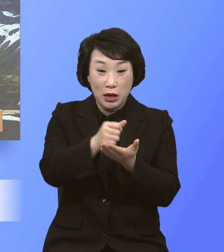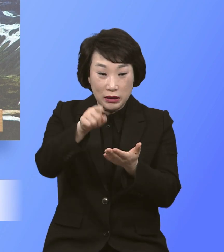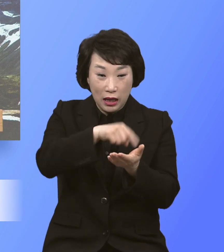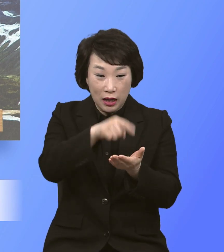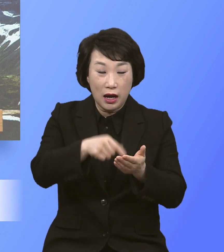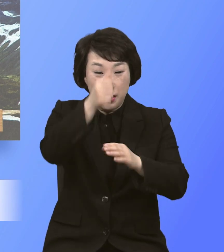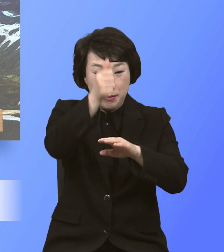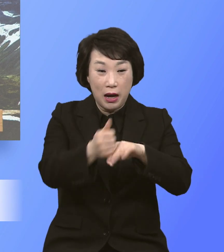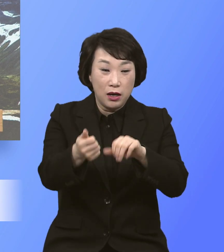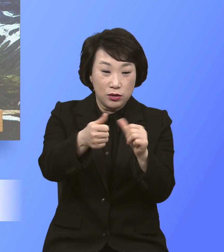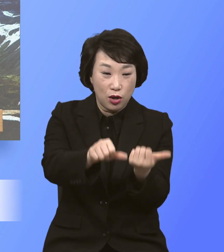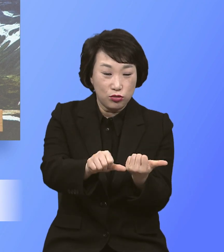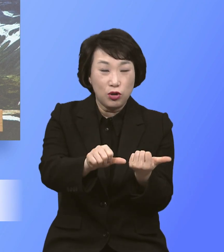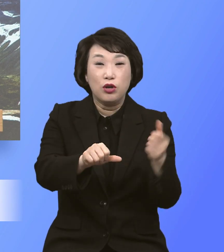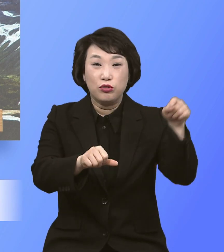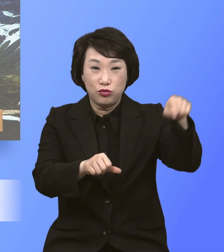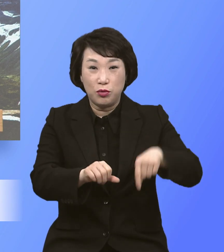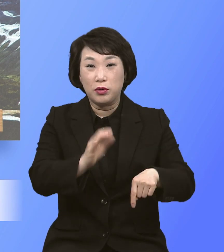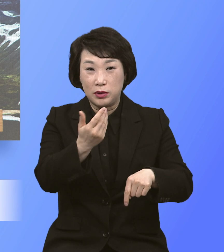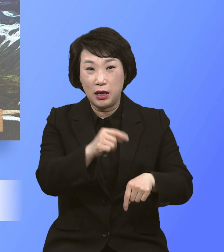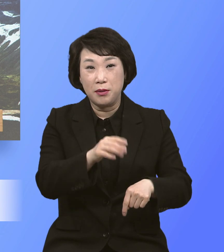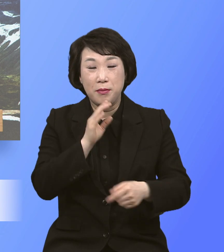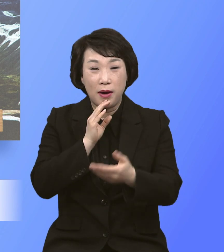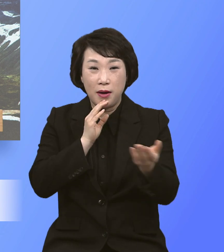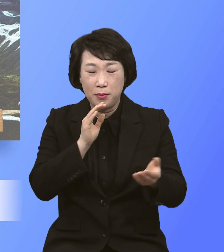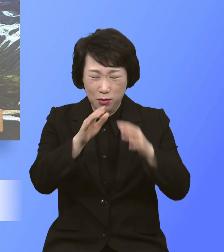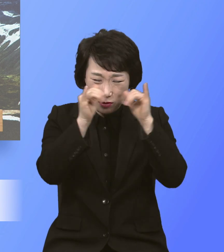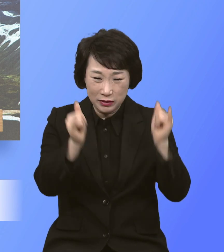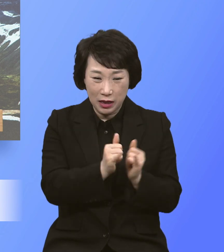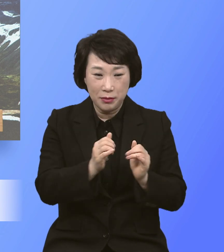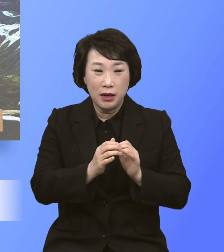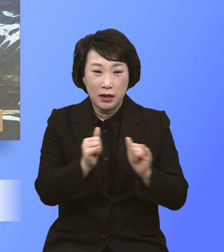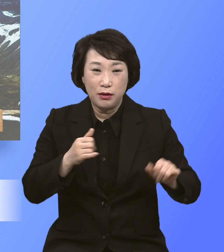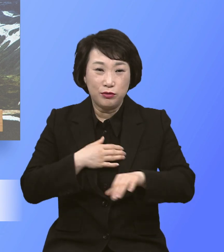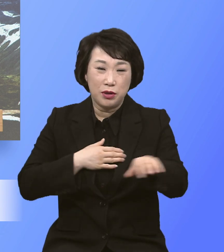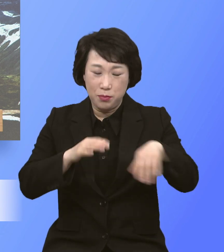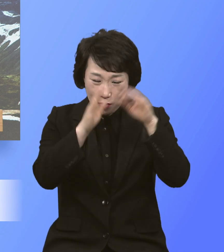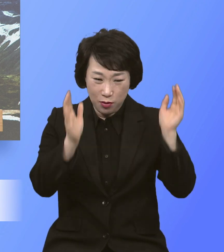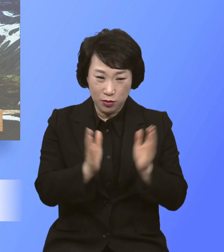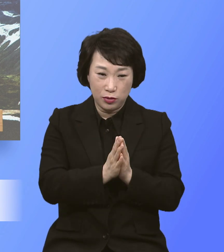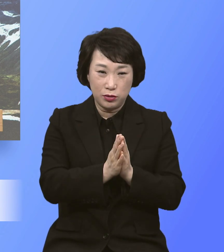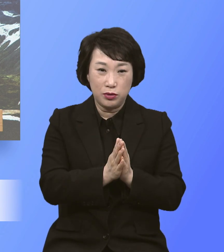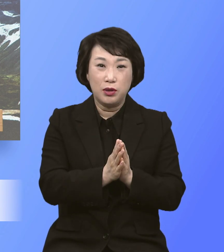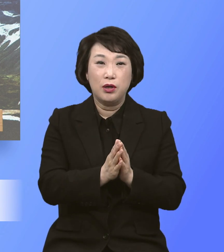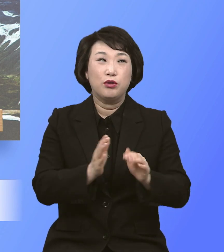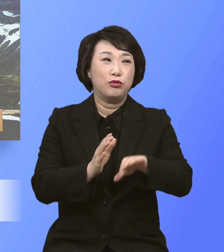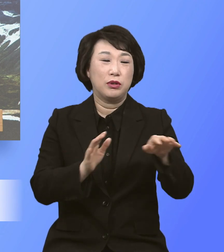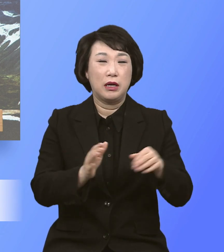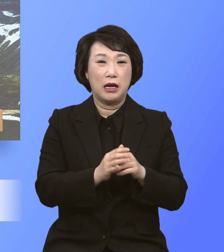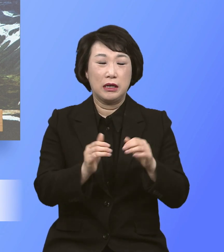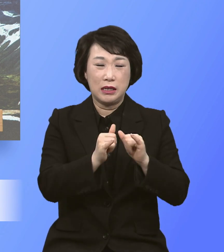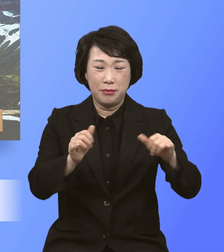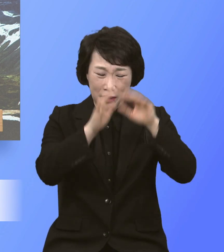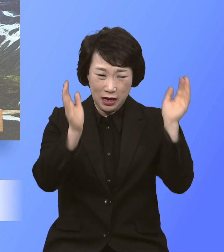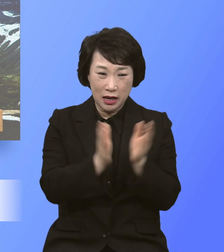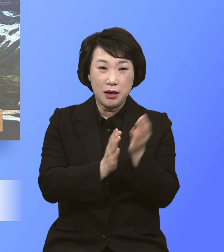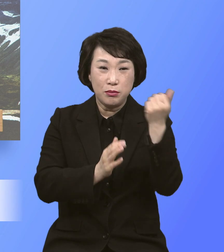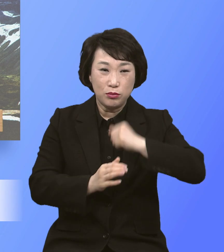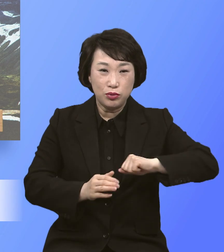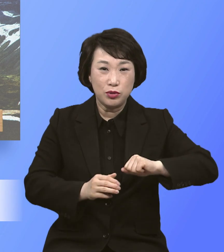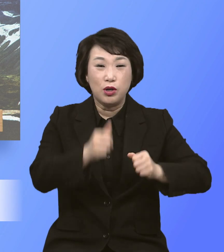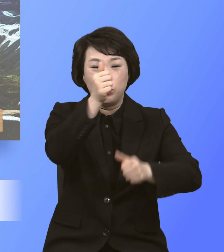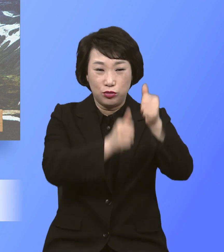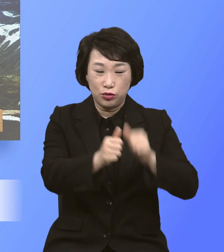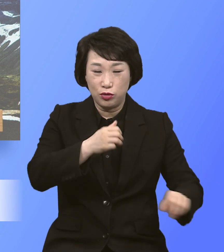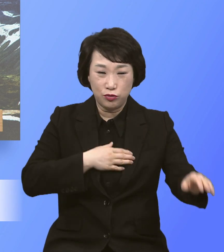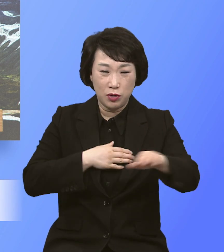죄값으로 죽음을 갖게 되었고, 그 모든 사람이 불순종으로 말미암아 그 후손과